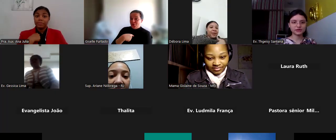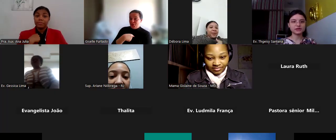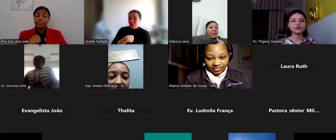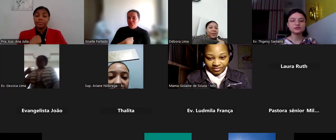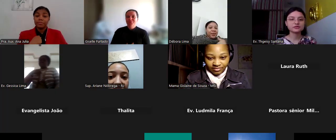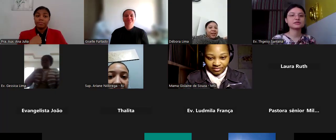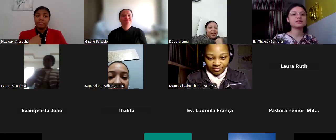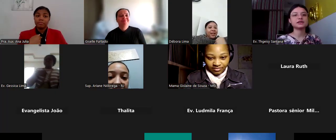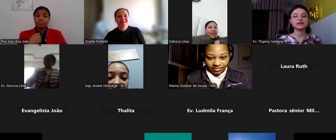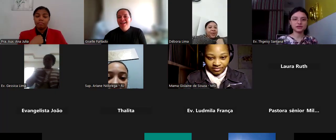eu,